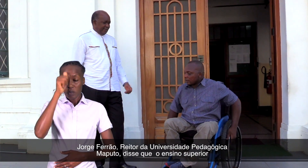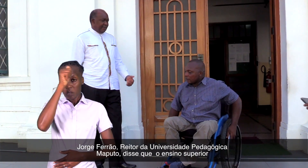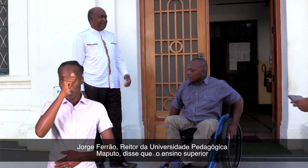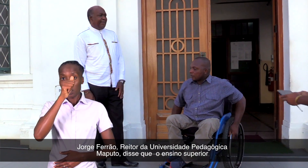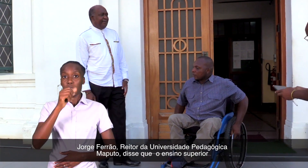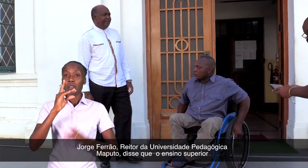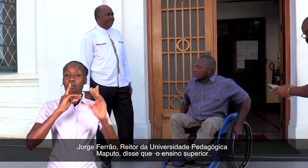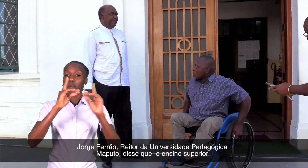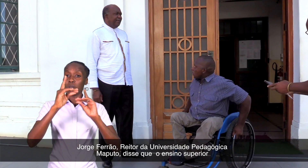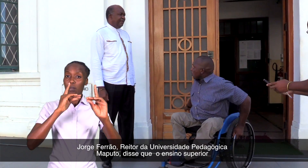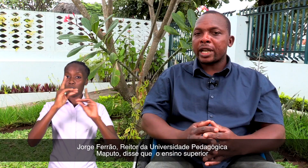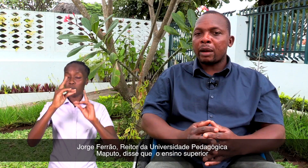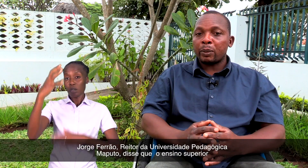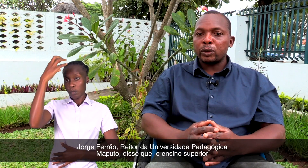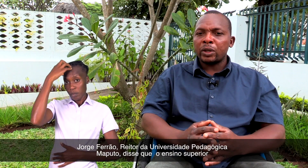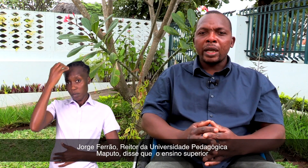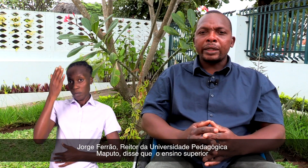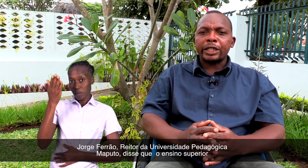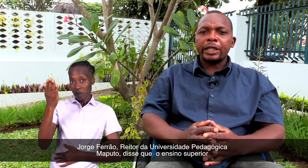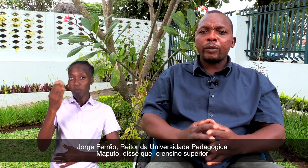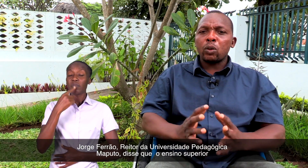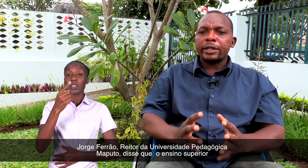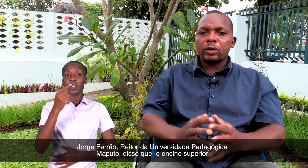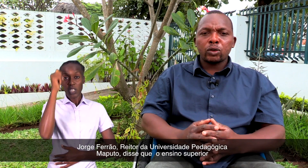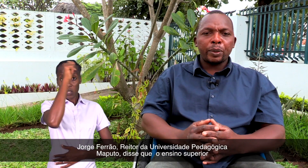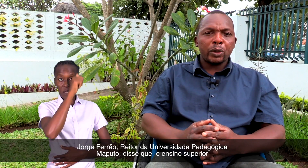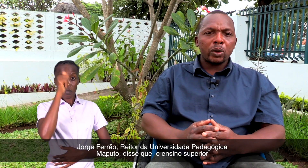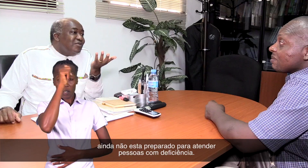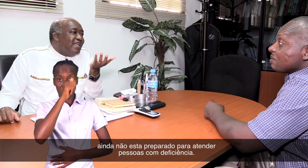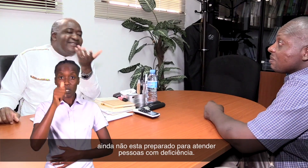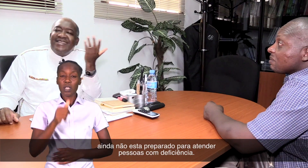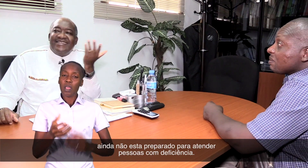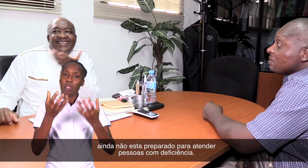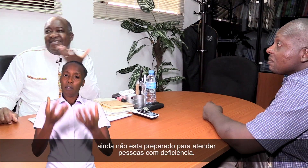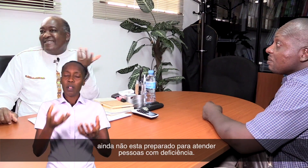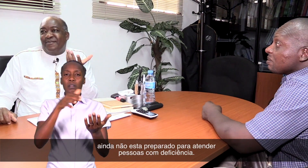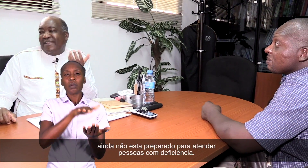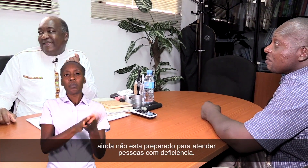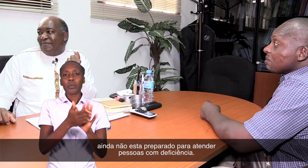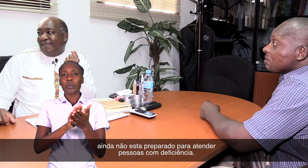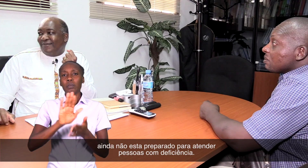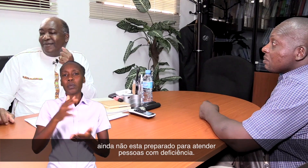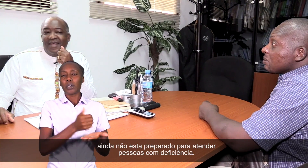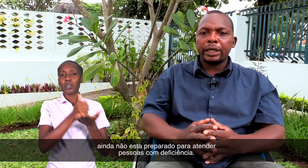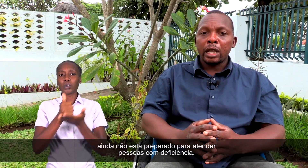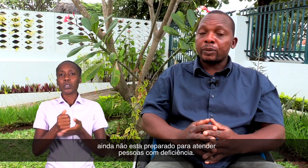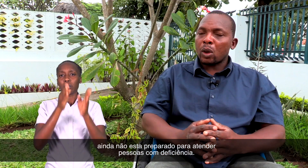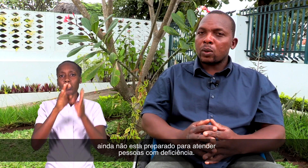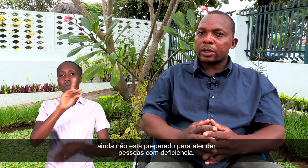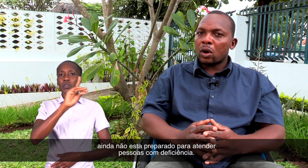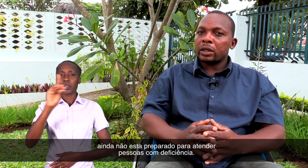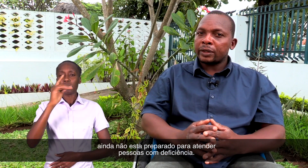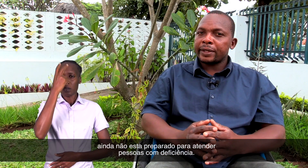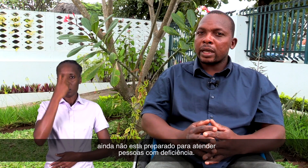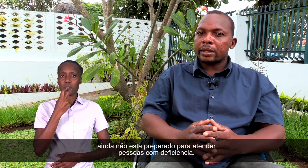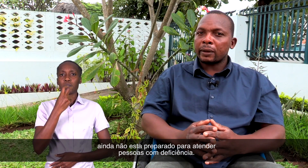da Universidade Pedagógica Maputo, diz que o ensino superior ainda não está preparado para atender